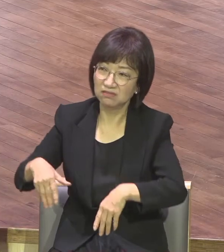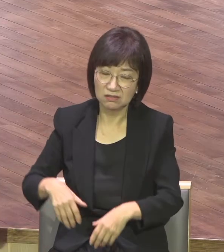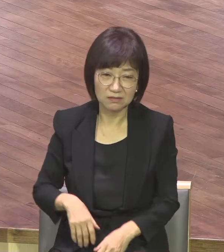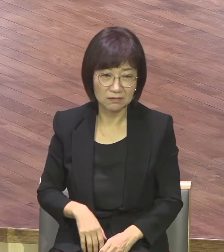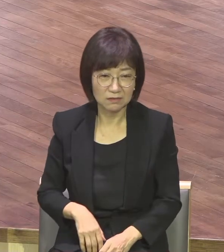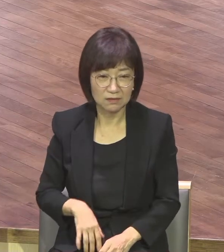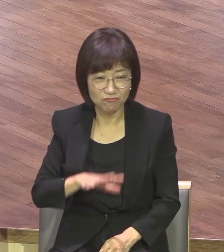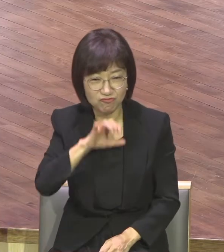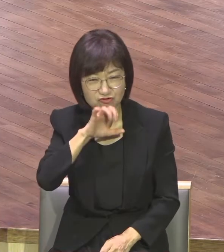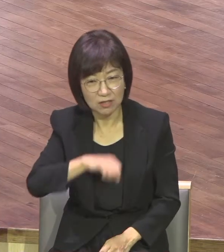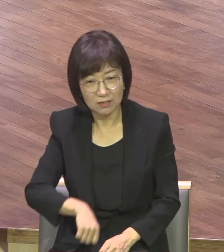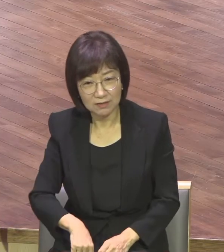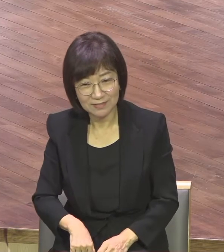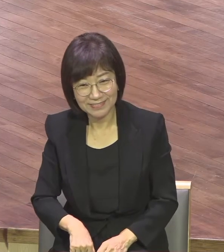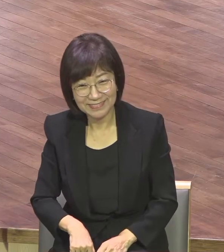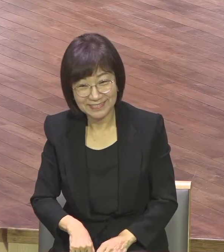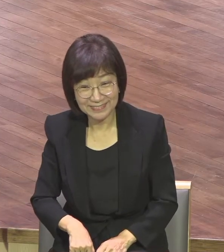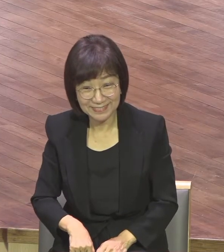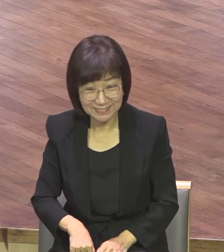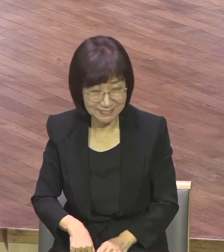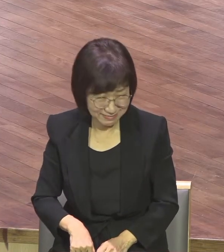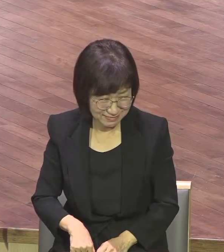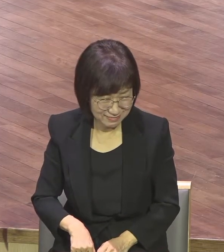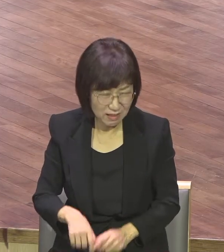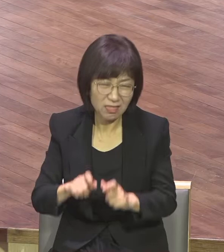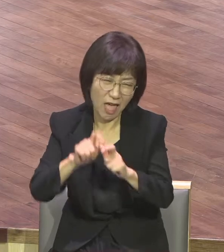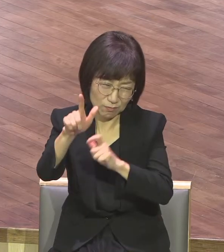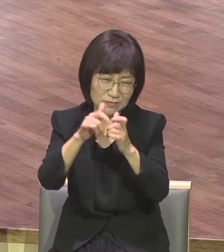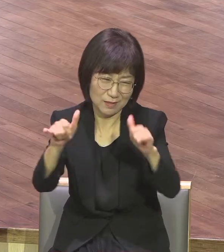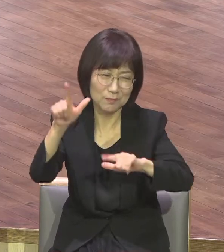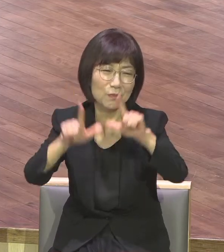무용론. 기도 필요 없다. 해봐 아무 소용 없더라고.